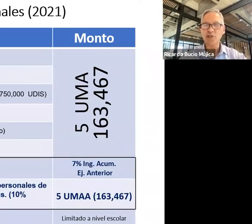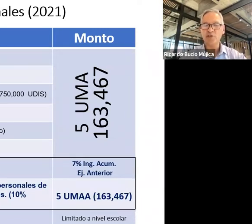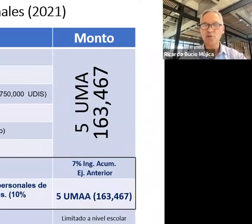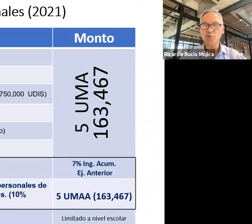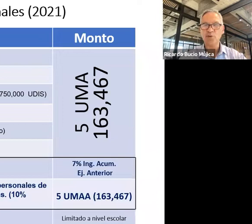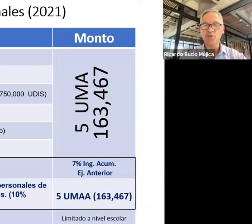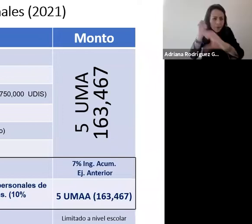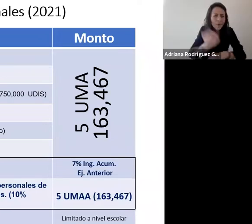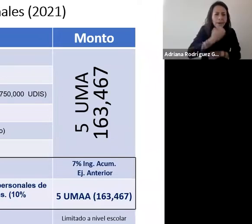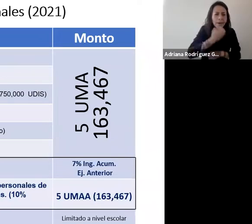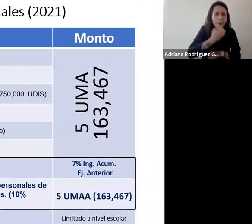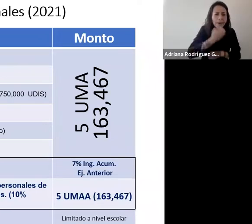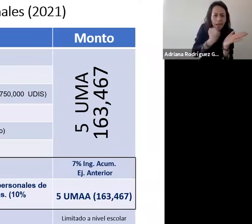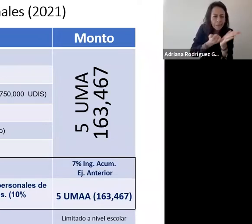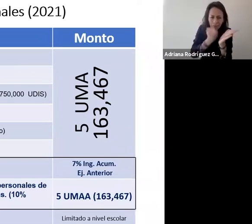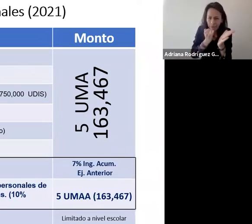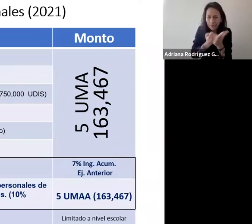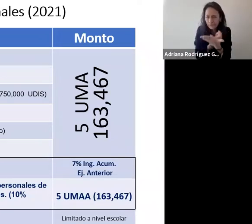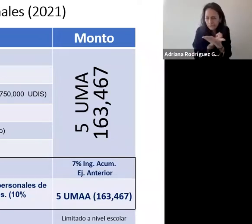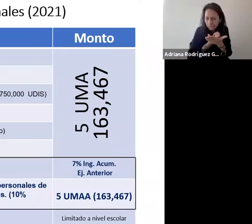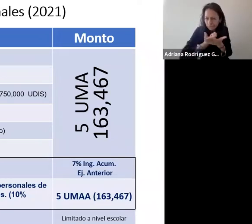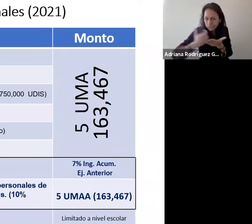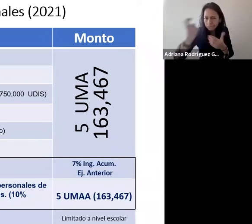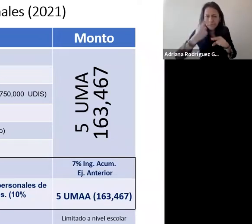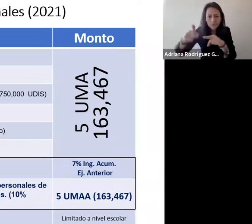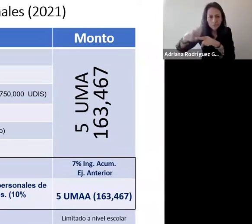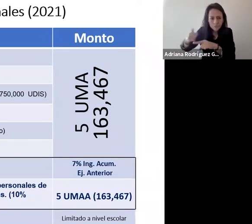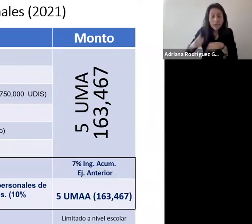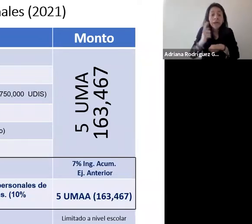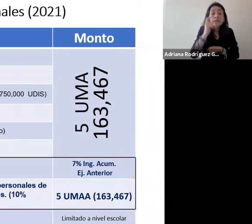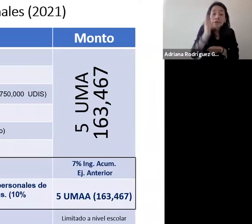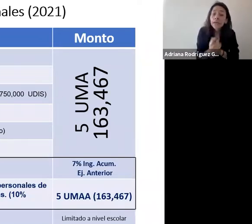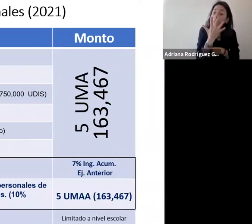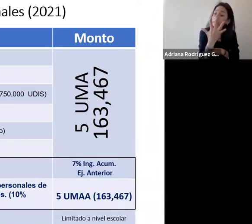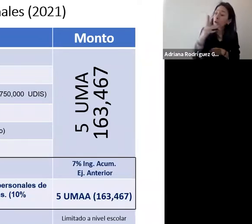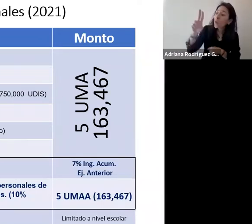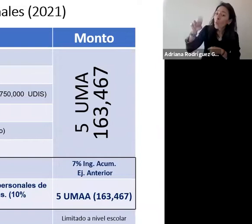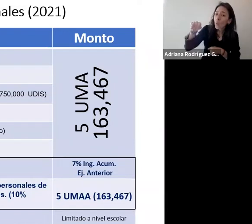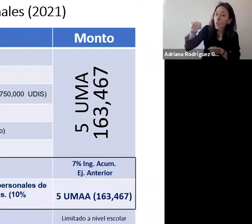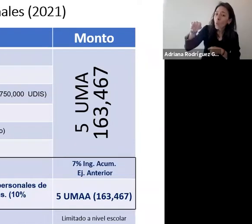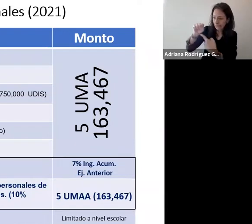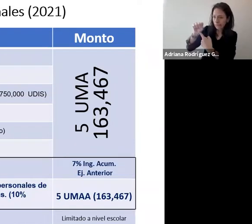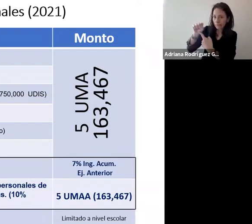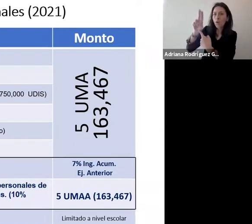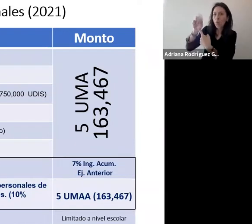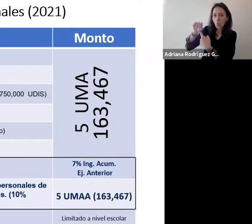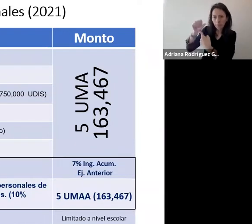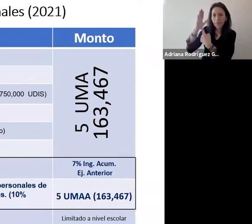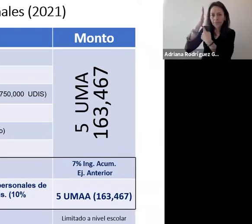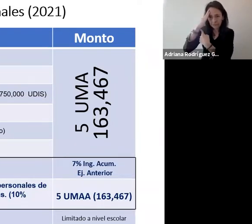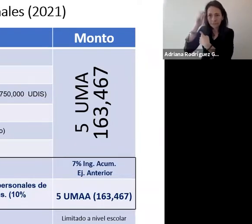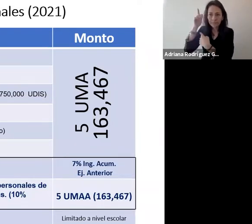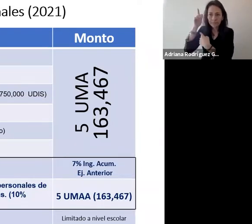salarios. Todo esto podemos deducirlo hasta 5 UMAS, que es la unidad de medida que sustituyó a los